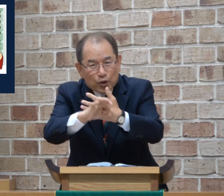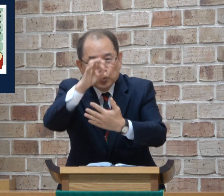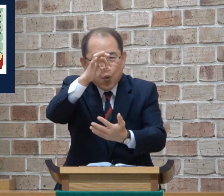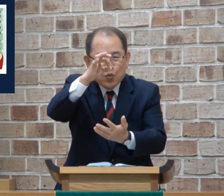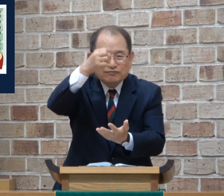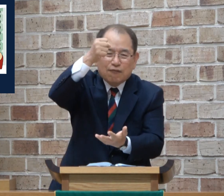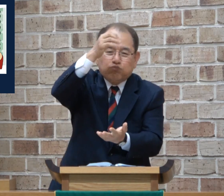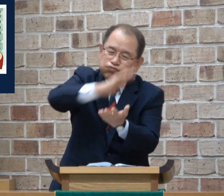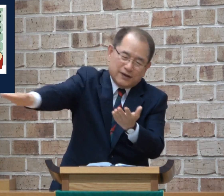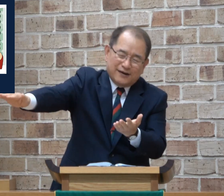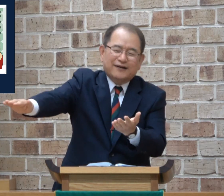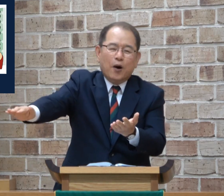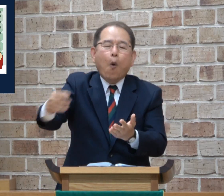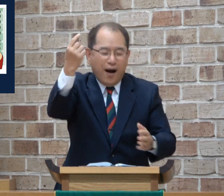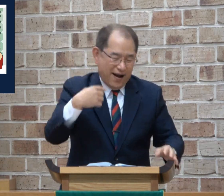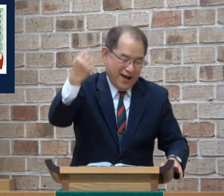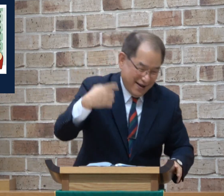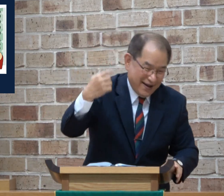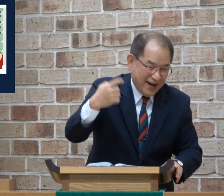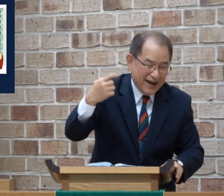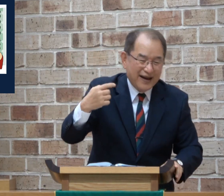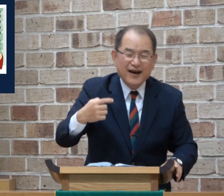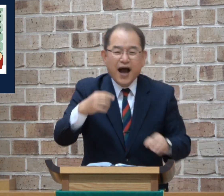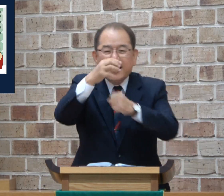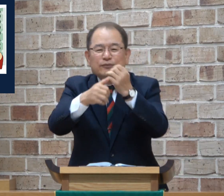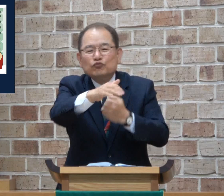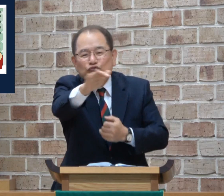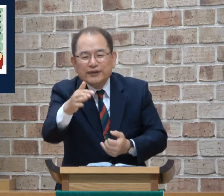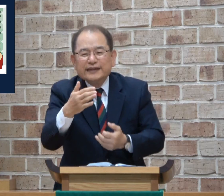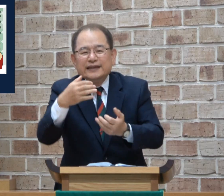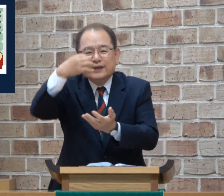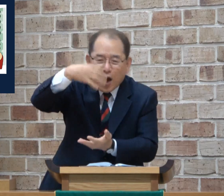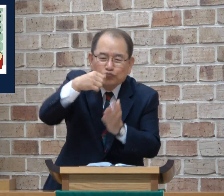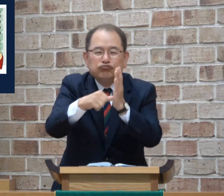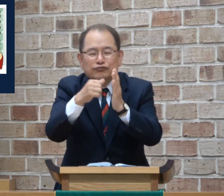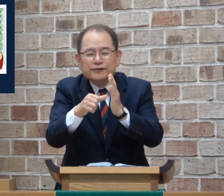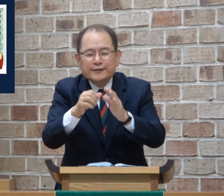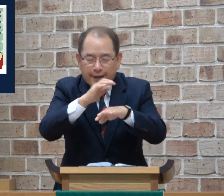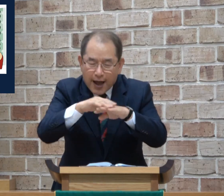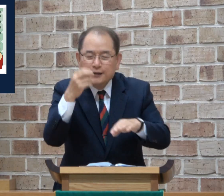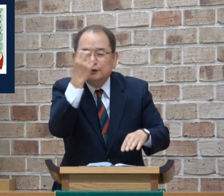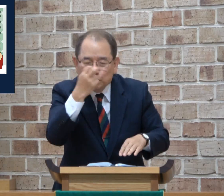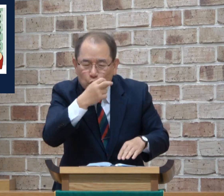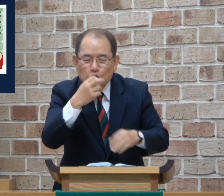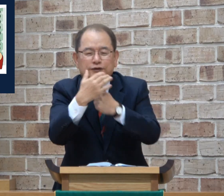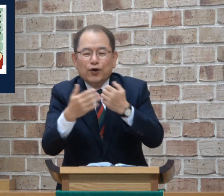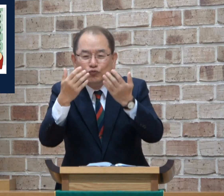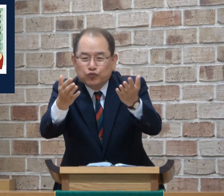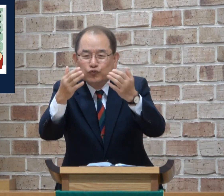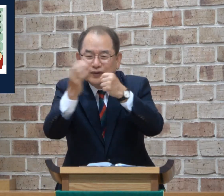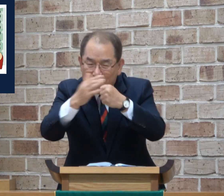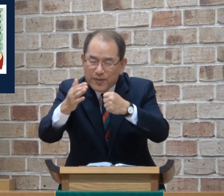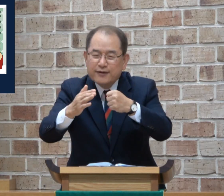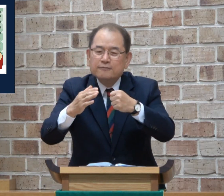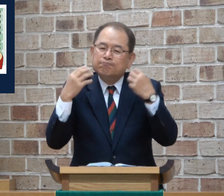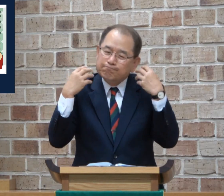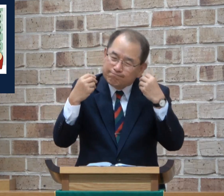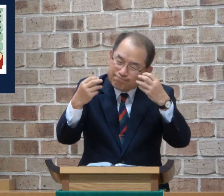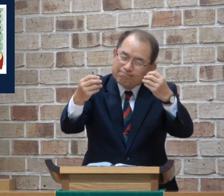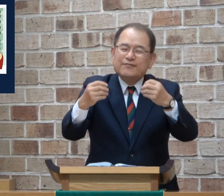우리가 하나님께서 재물을 잘 지키도록 은혜를 주셨기 때문에 우리가